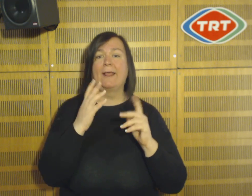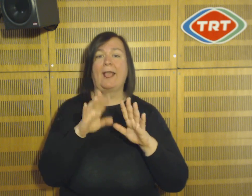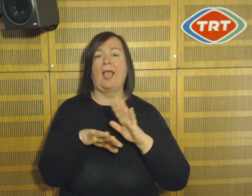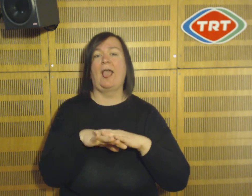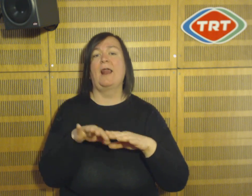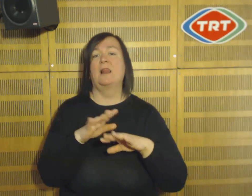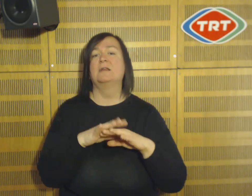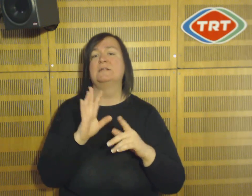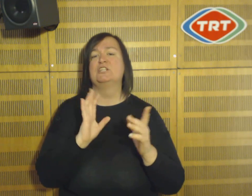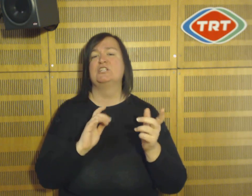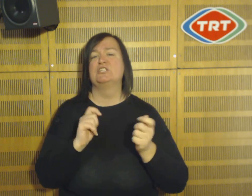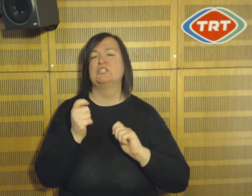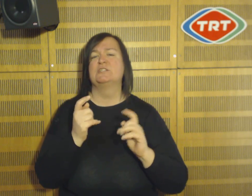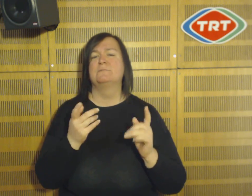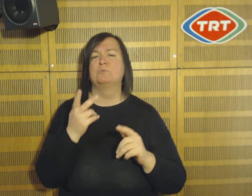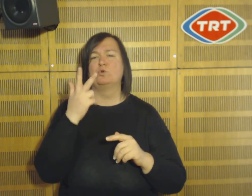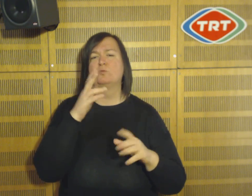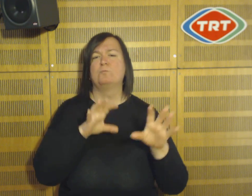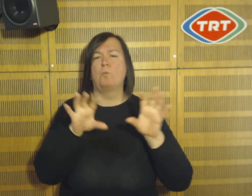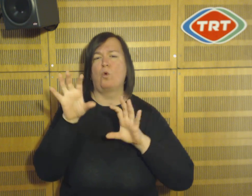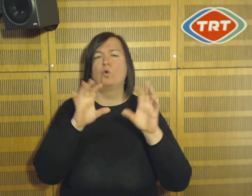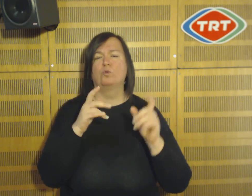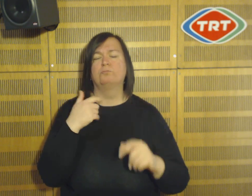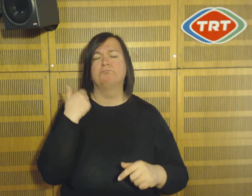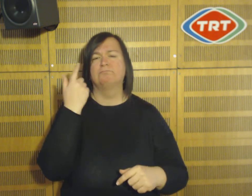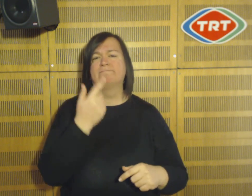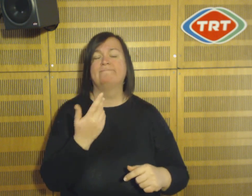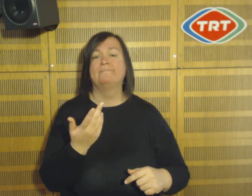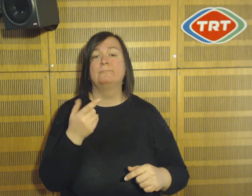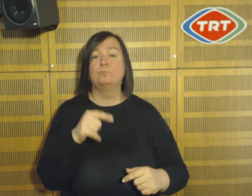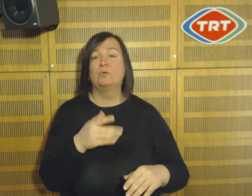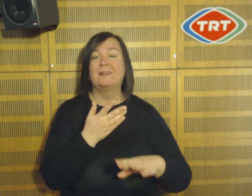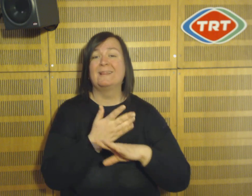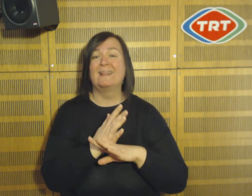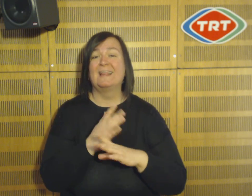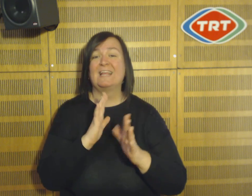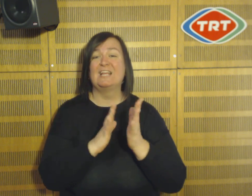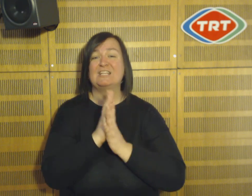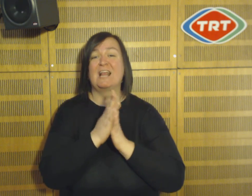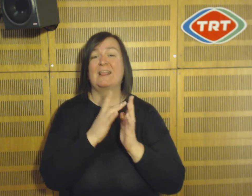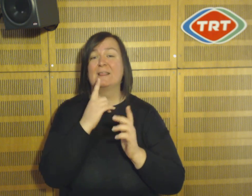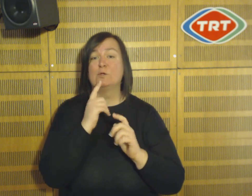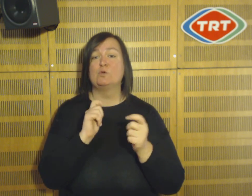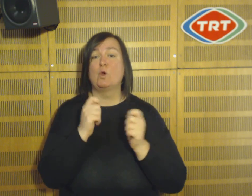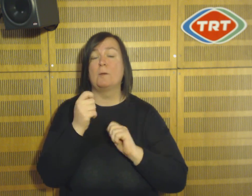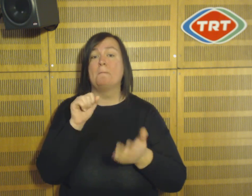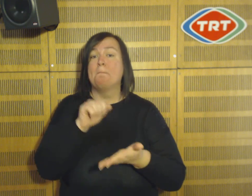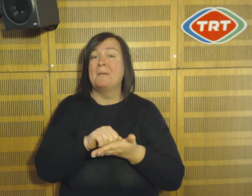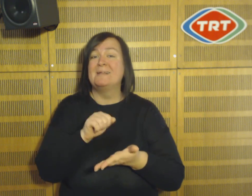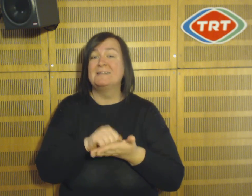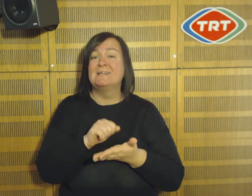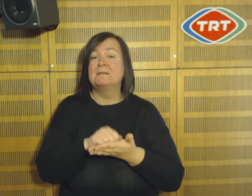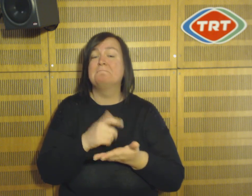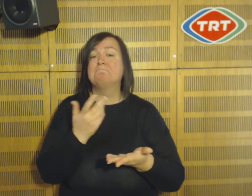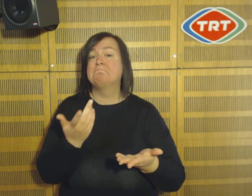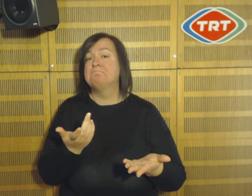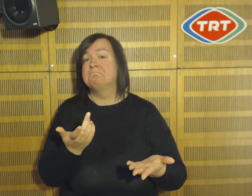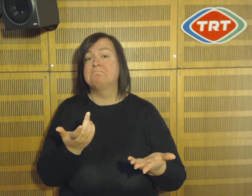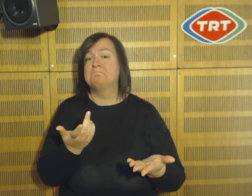işaretlerden de oluşan üç boyutta bir üretim sergilemekte Bu nedenle işaret dili sözlüklerin altında basılı bir materyalden aksine çevrim